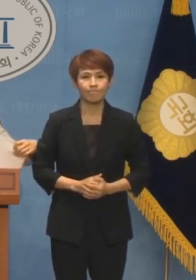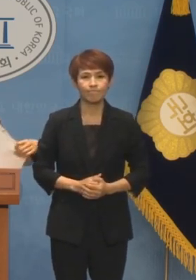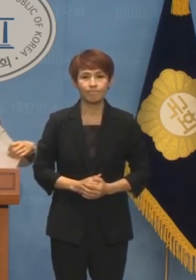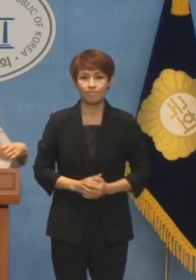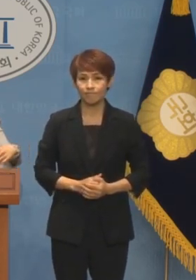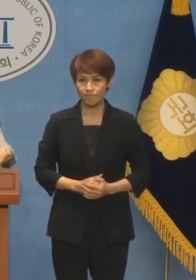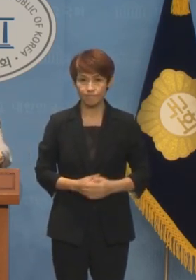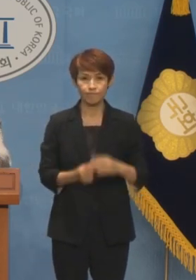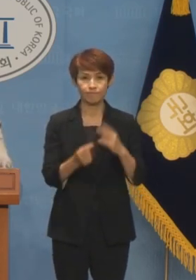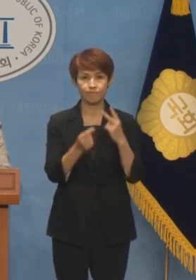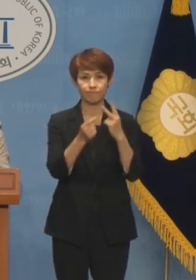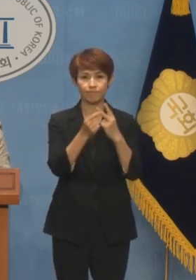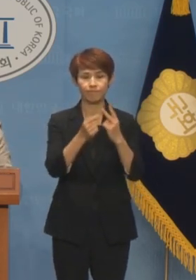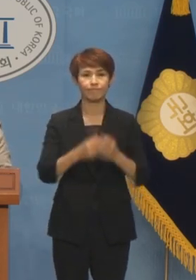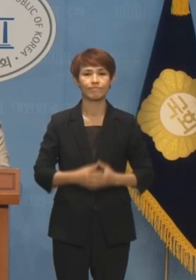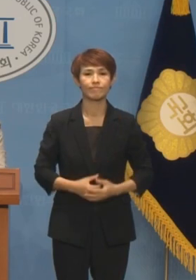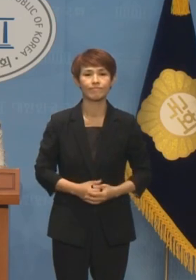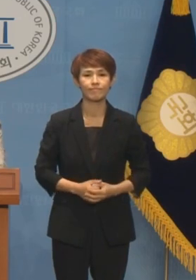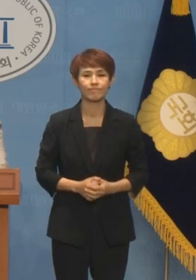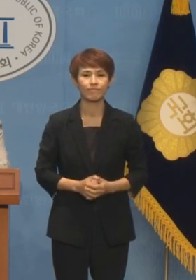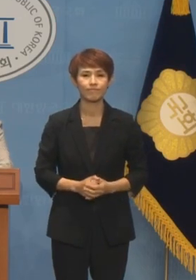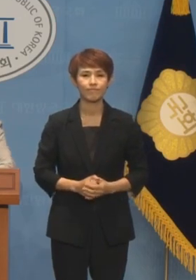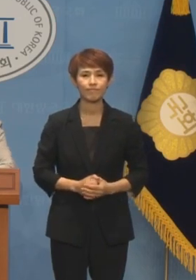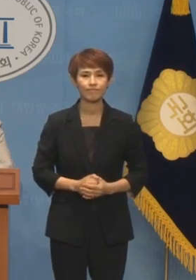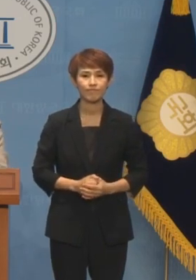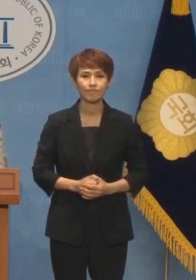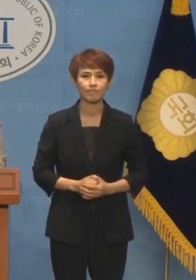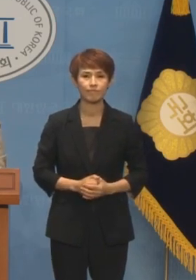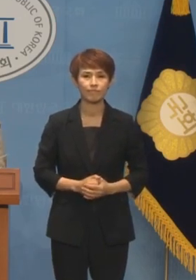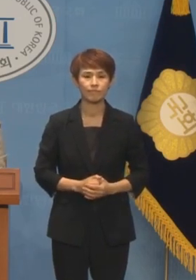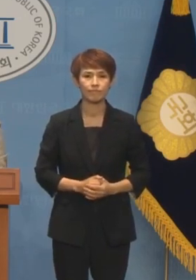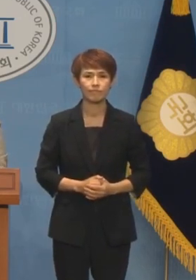네, 두 번째 브리핑입니다.